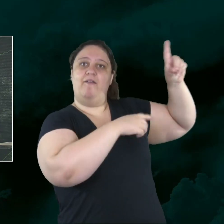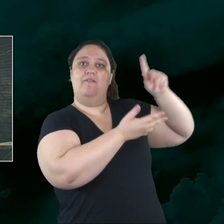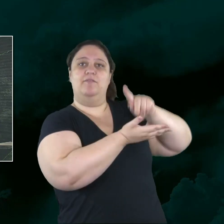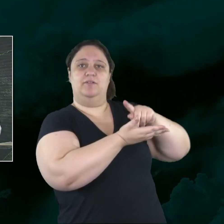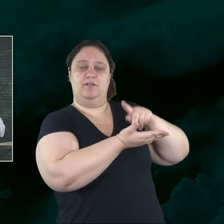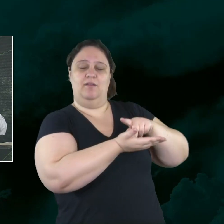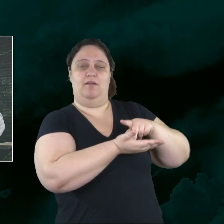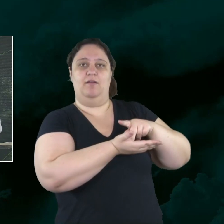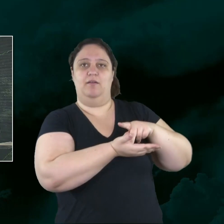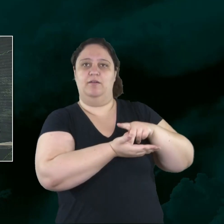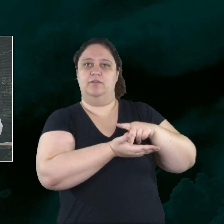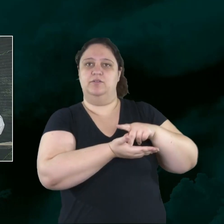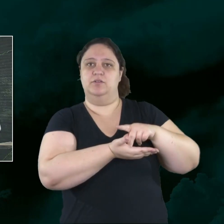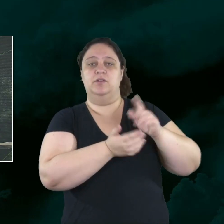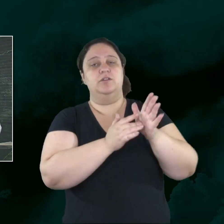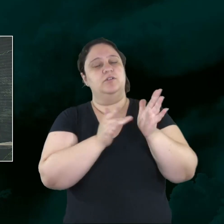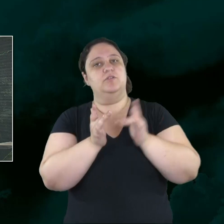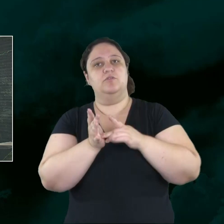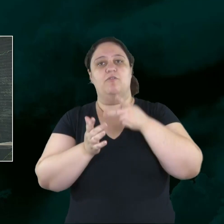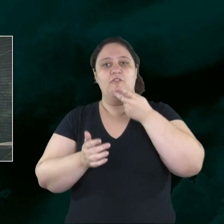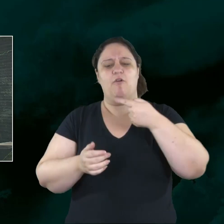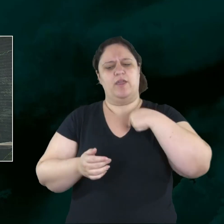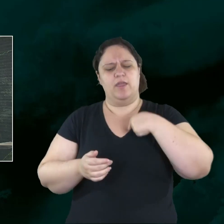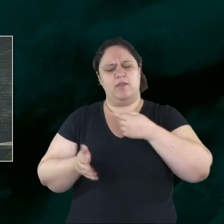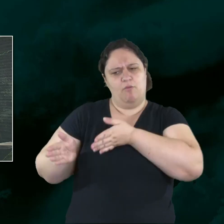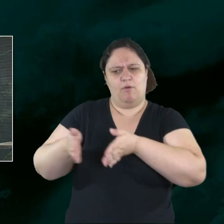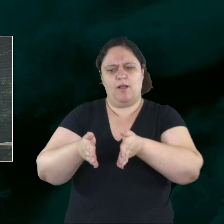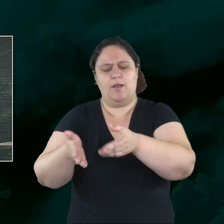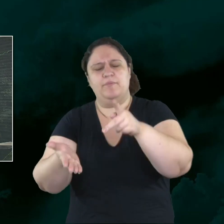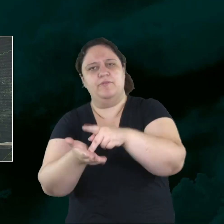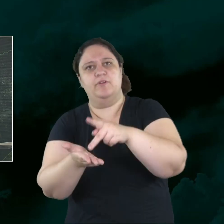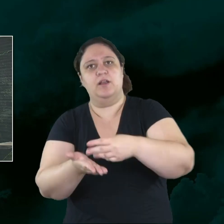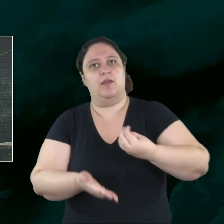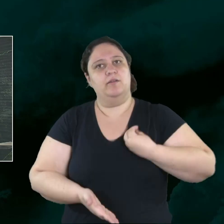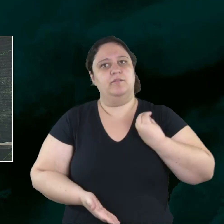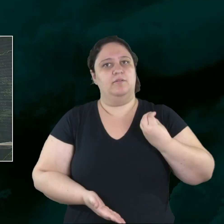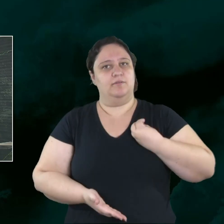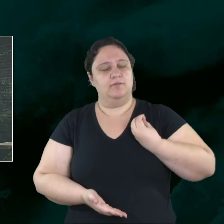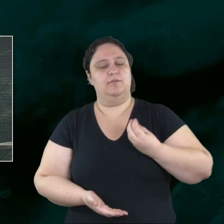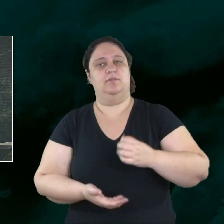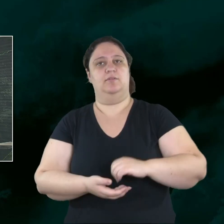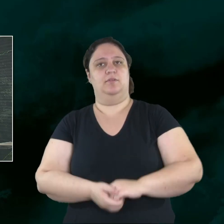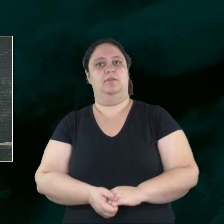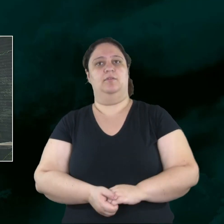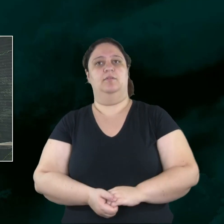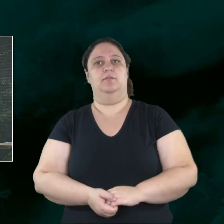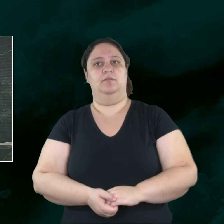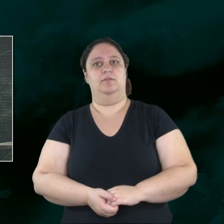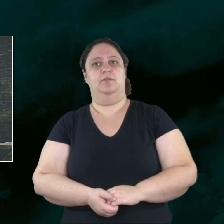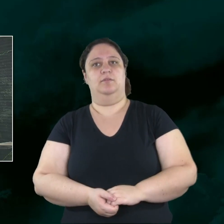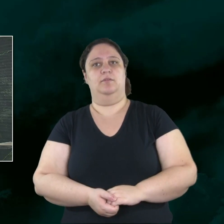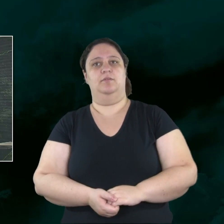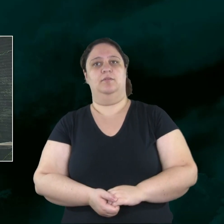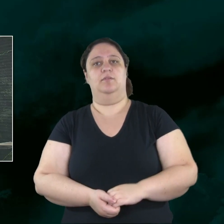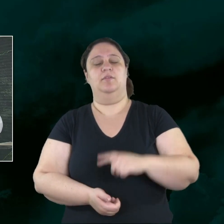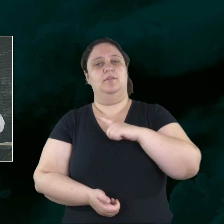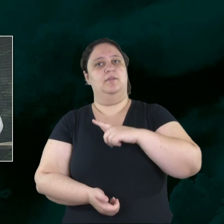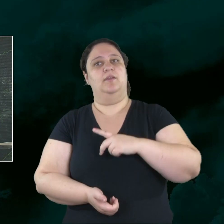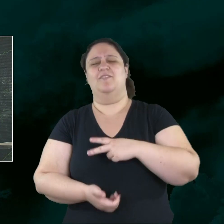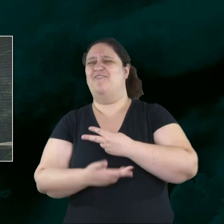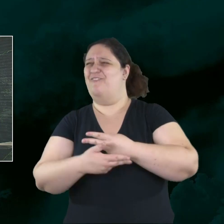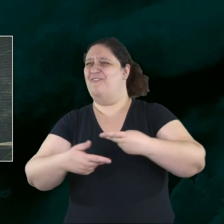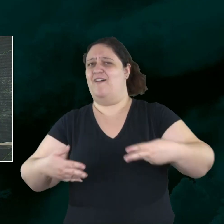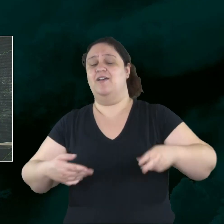disse, eu sou o caminho, a verdade e a vida. E em vários lugares, né, da Bíblia fala, seja